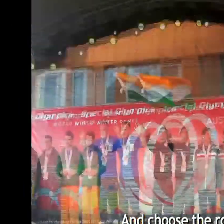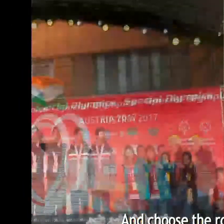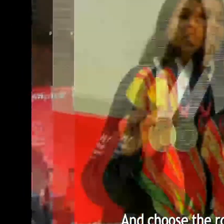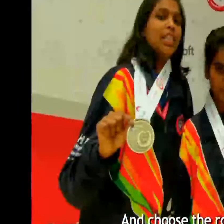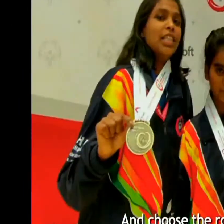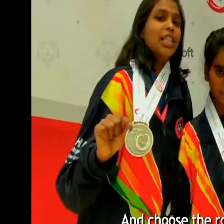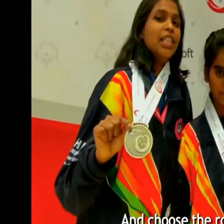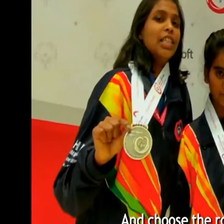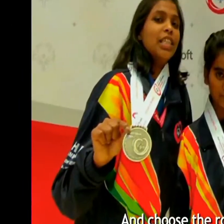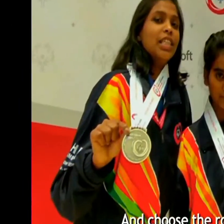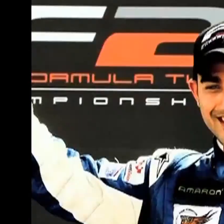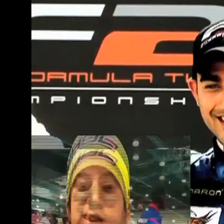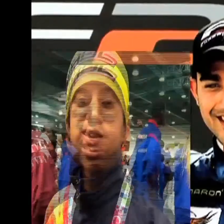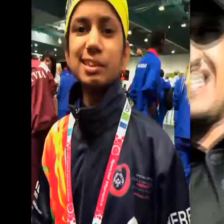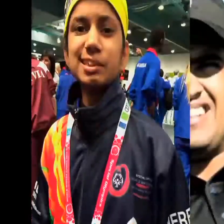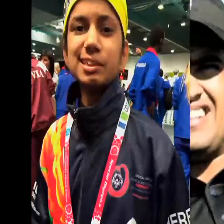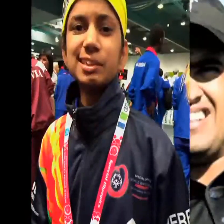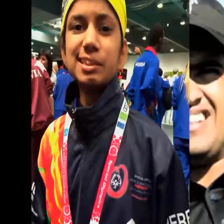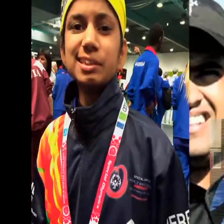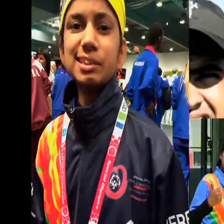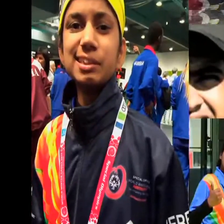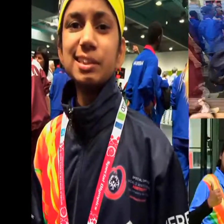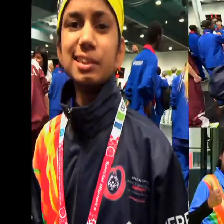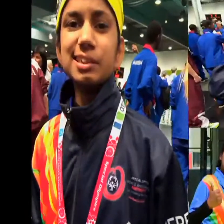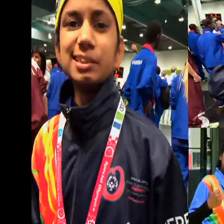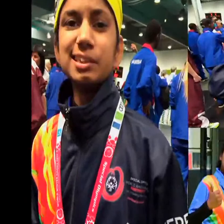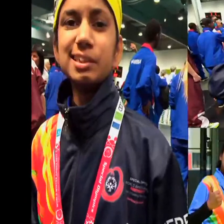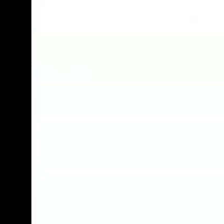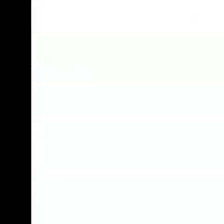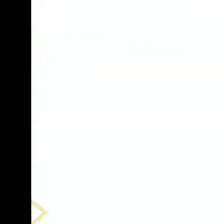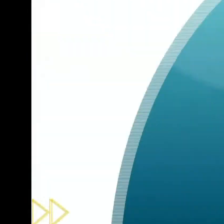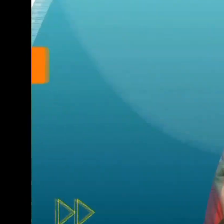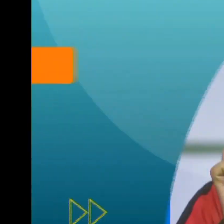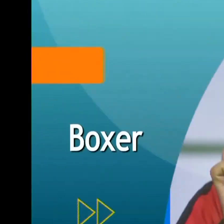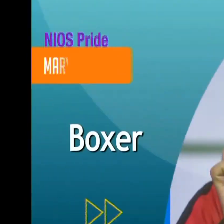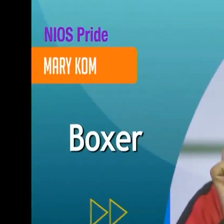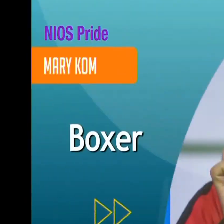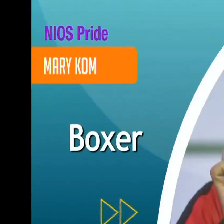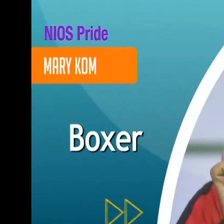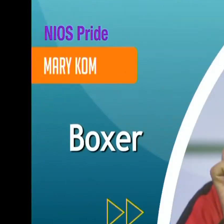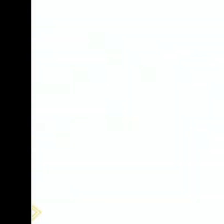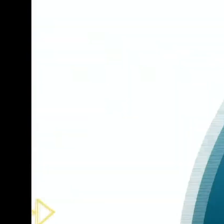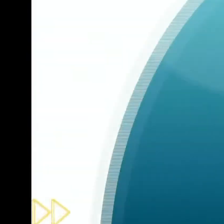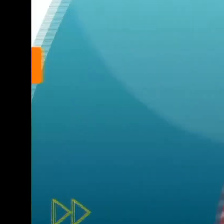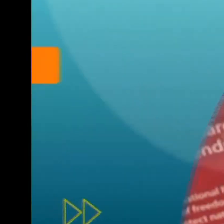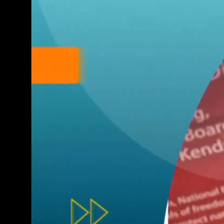स्वयं चुने कोई मन चाहा केंद्र चुने